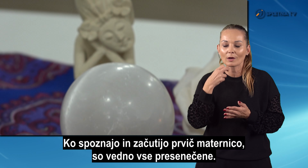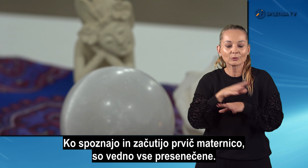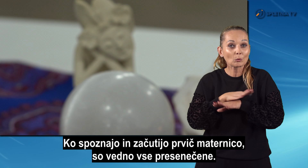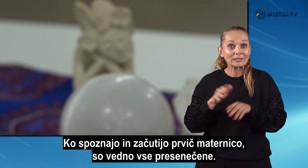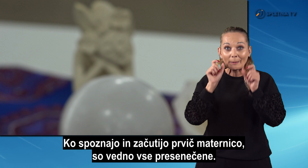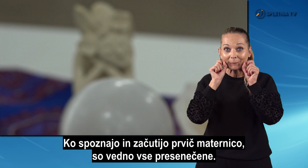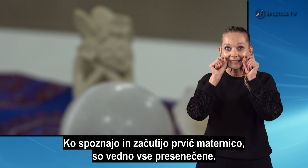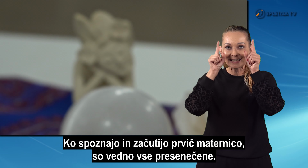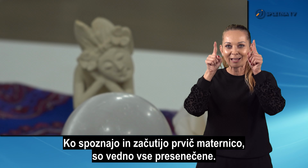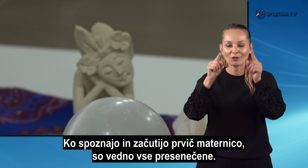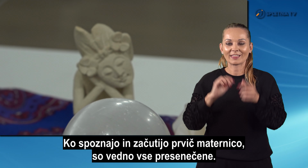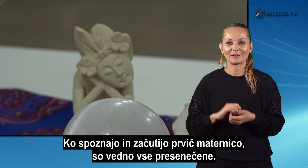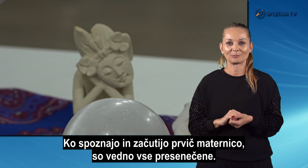vse presenečene.